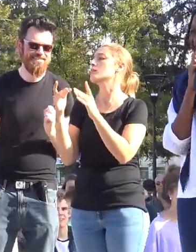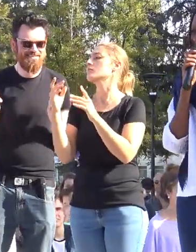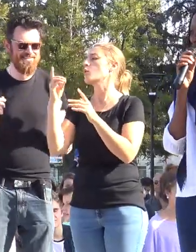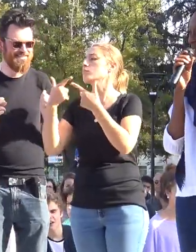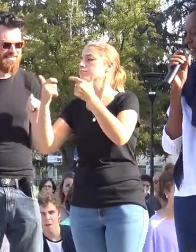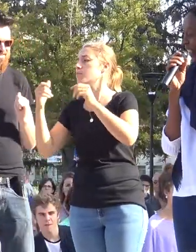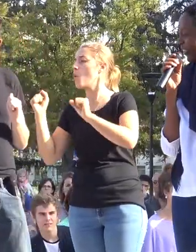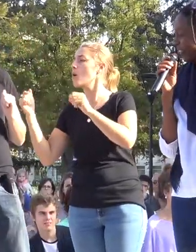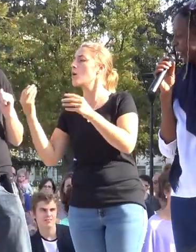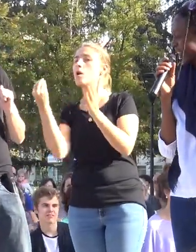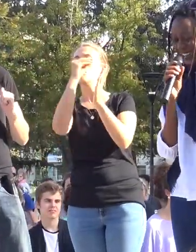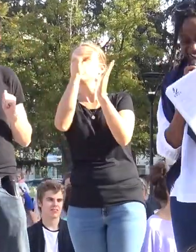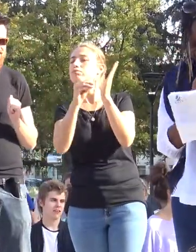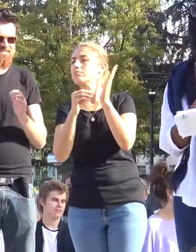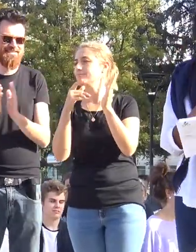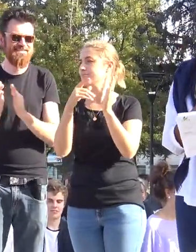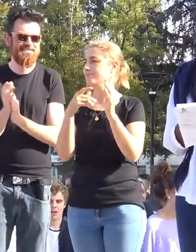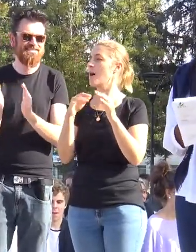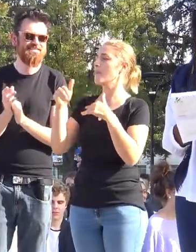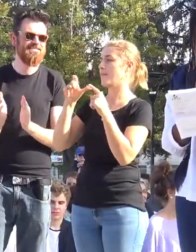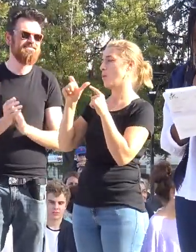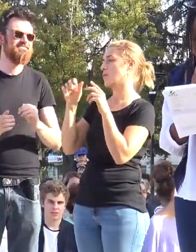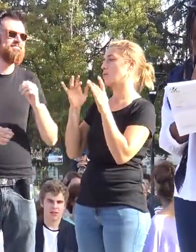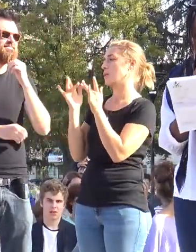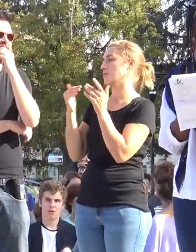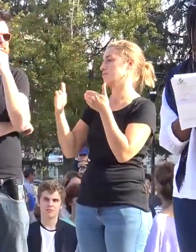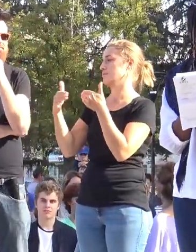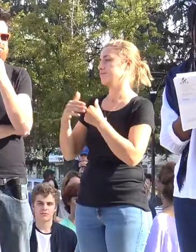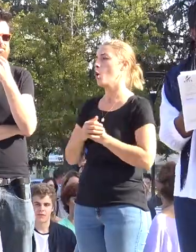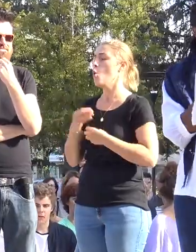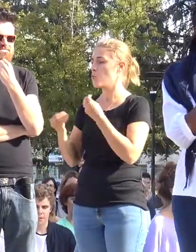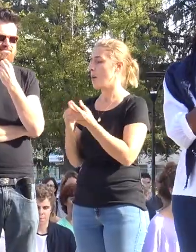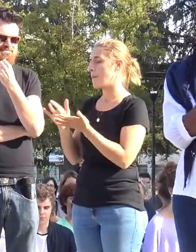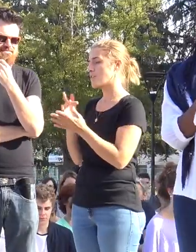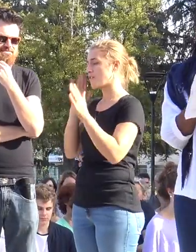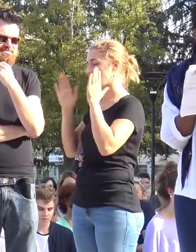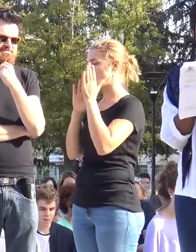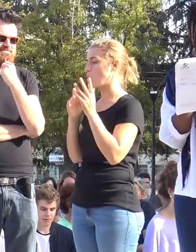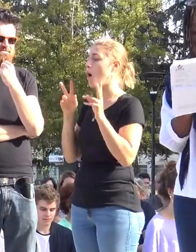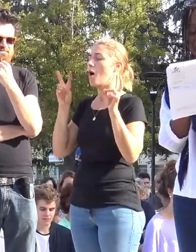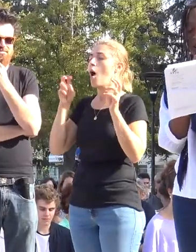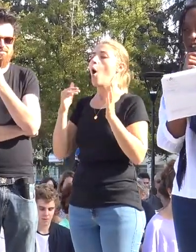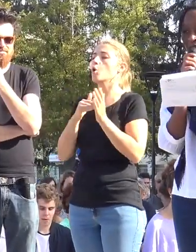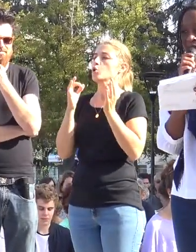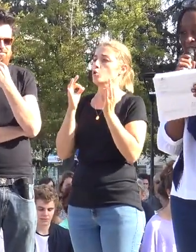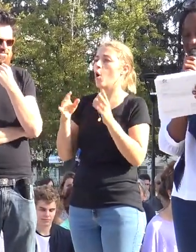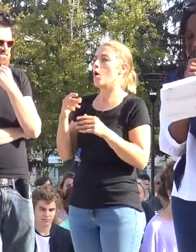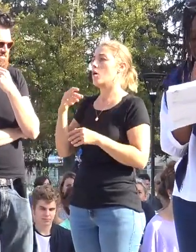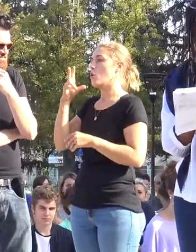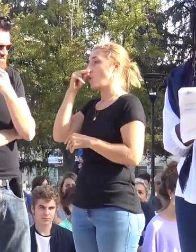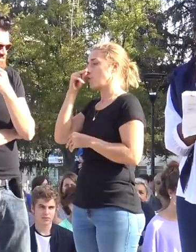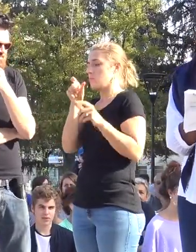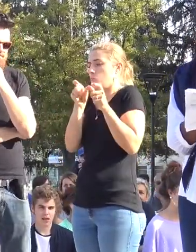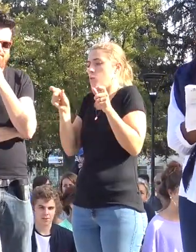là-bas, la caravane, pour ceux qui n'avaient pas encore vu. Ou contacte-nous sur la page Facebook « Il est encore temps, Nantes », tout